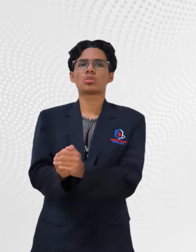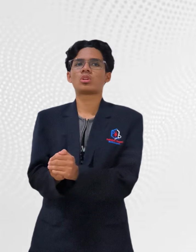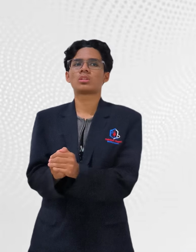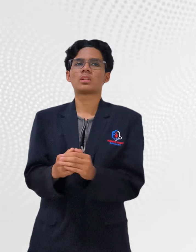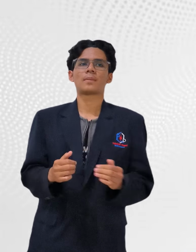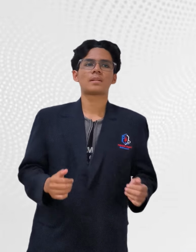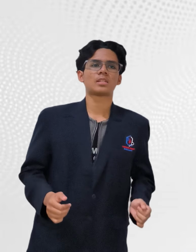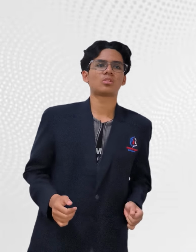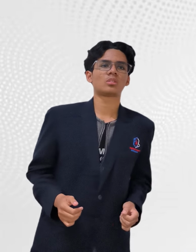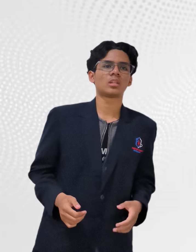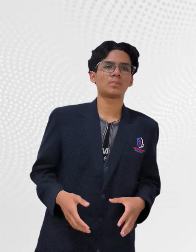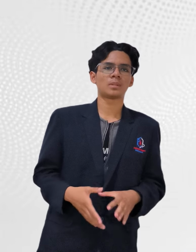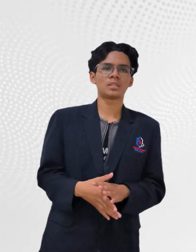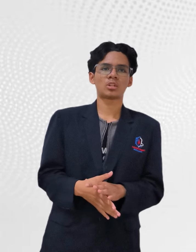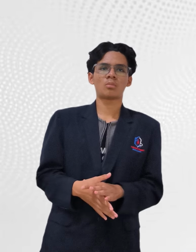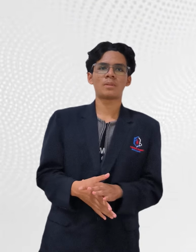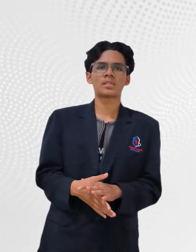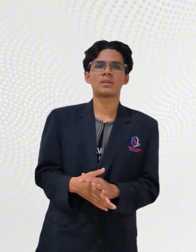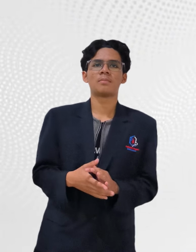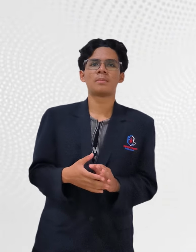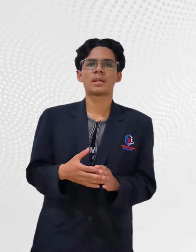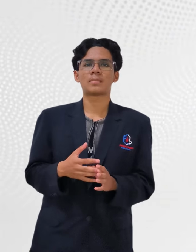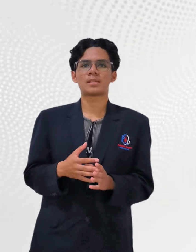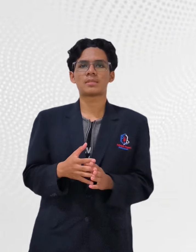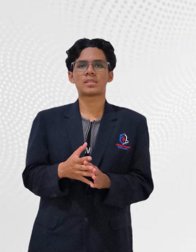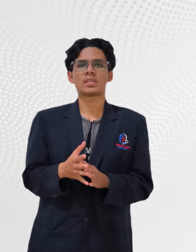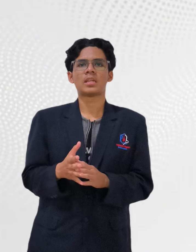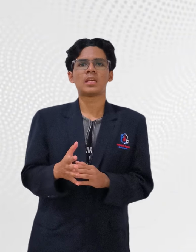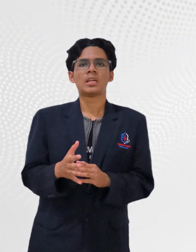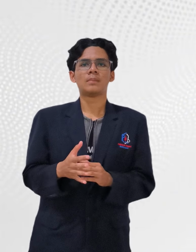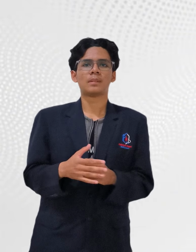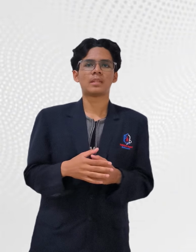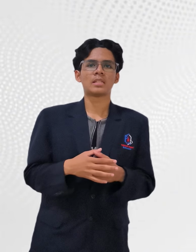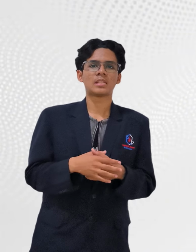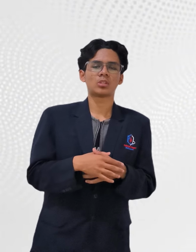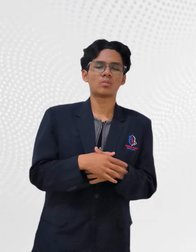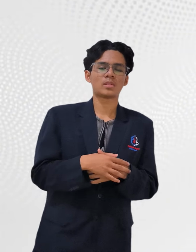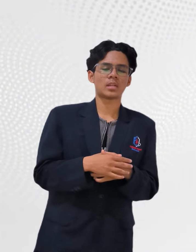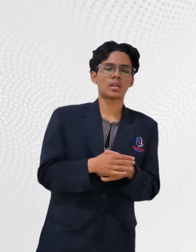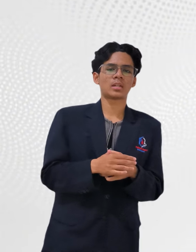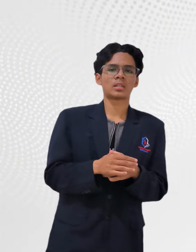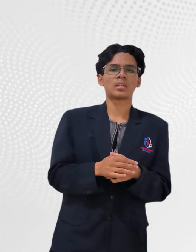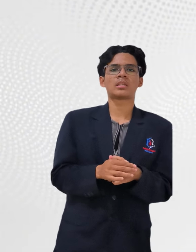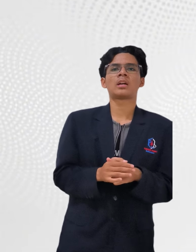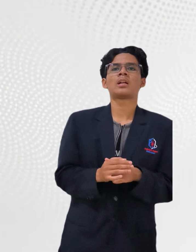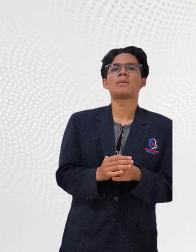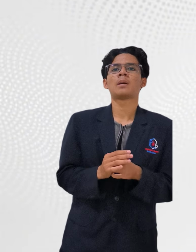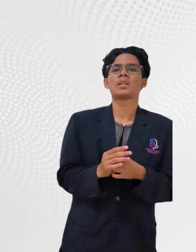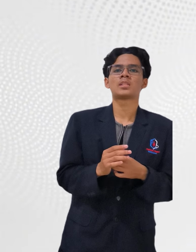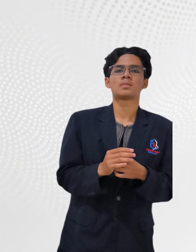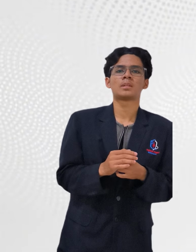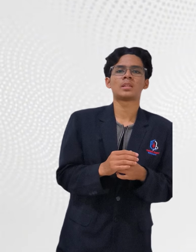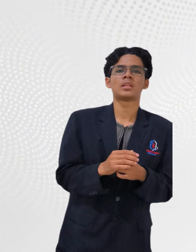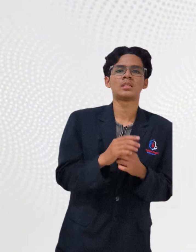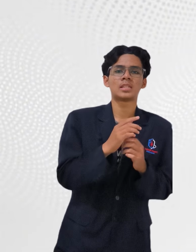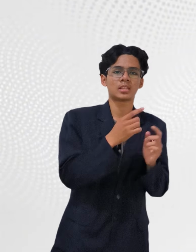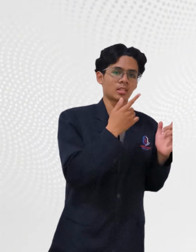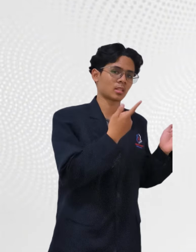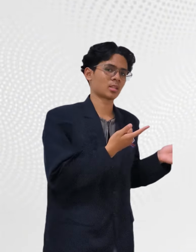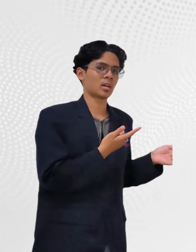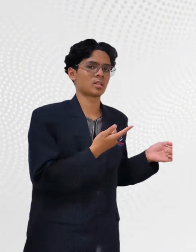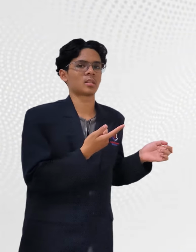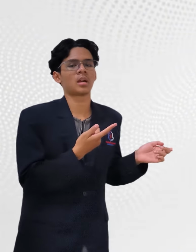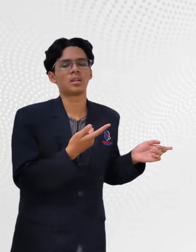resistor, induktor, dan kapasitor dan impedansi kompleks mereka masing-masing. Impedansi itu bisa kita lambangin seperti